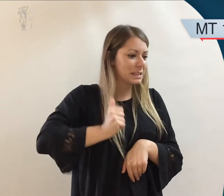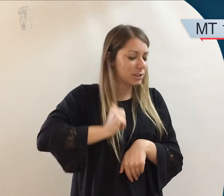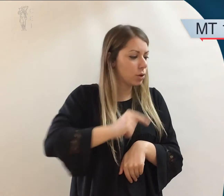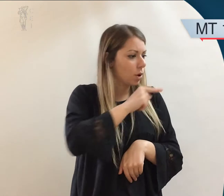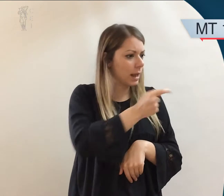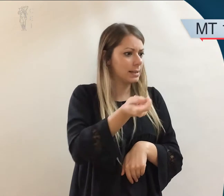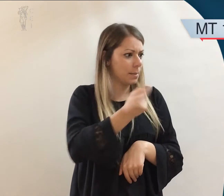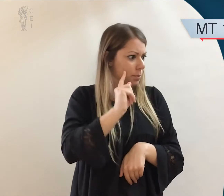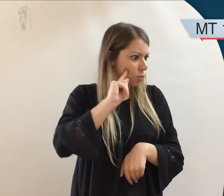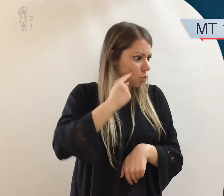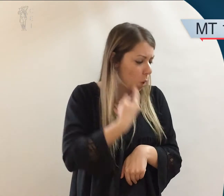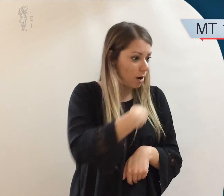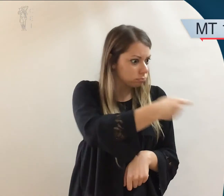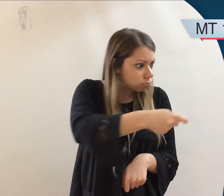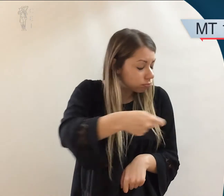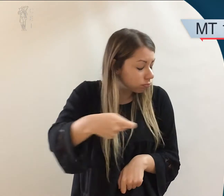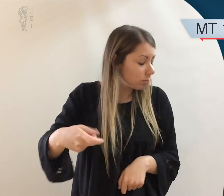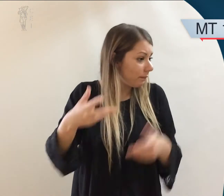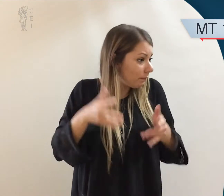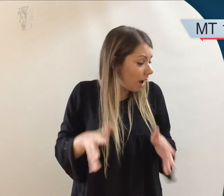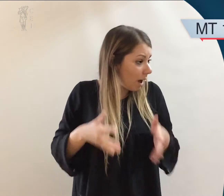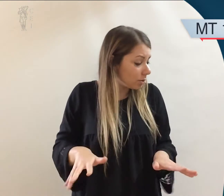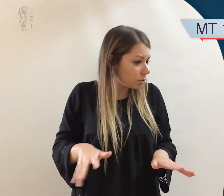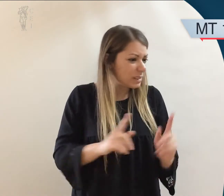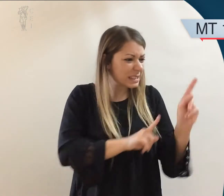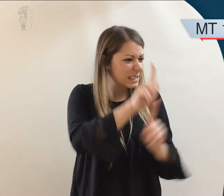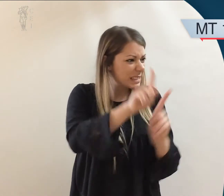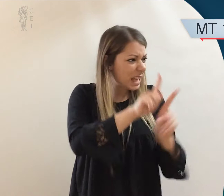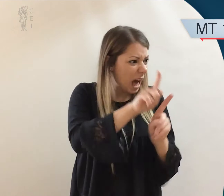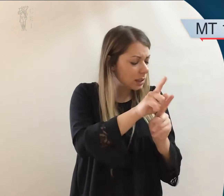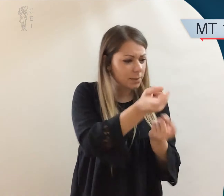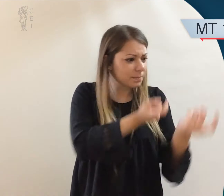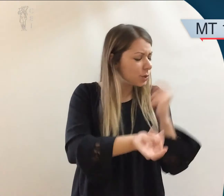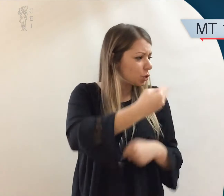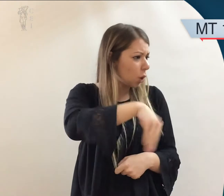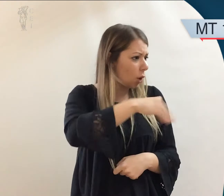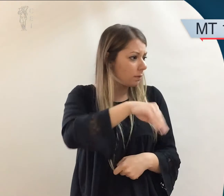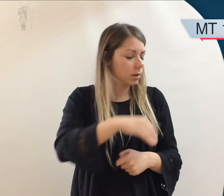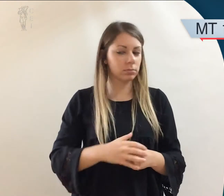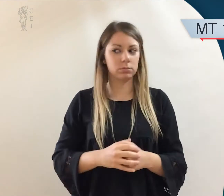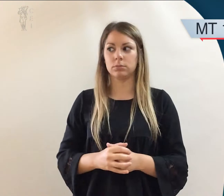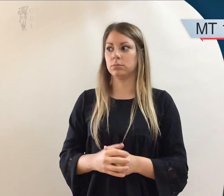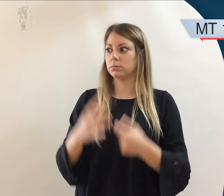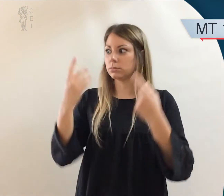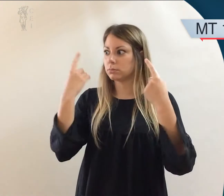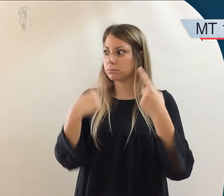e gli dissero signore non hai seminato del buon seme nel tuo campo da dove viene la zizzania